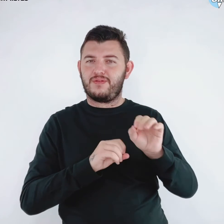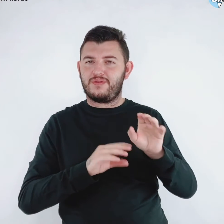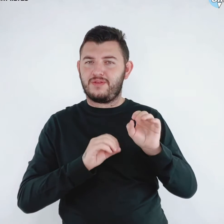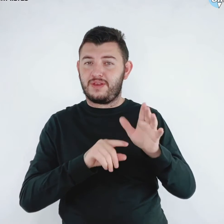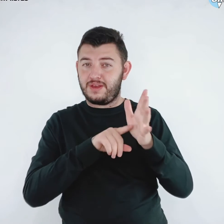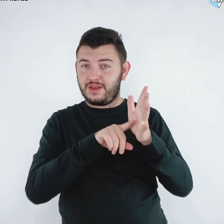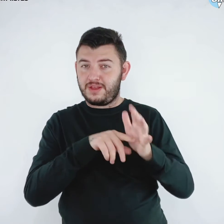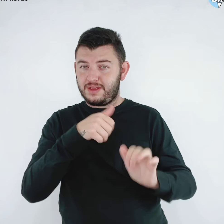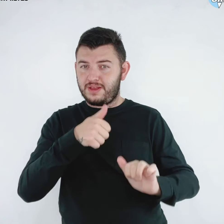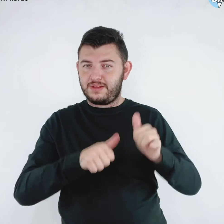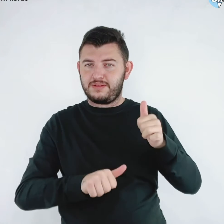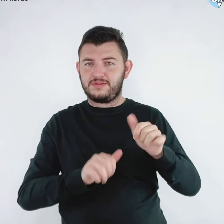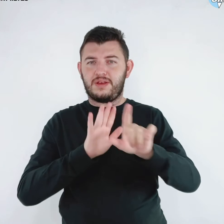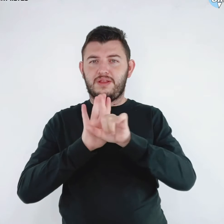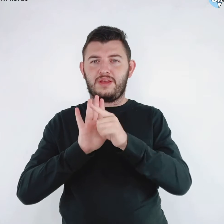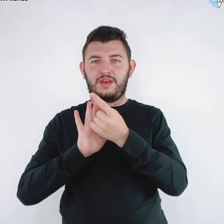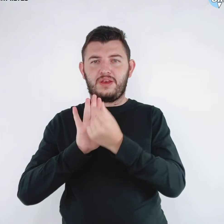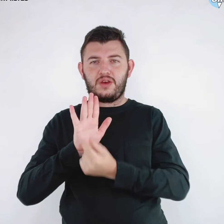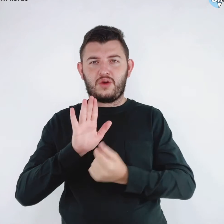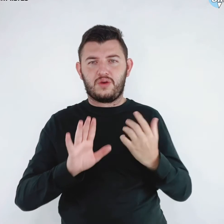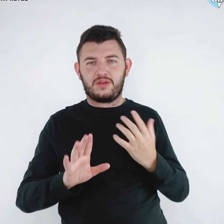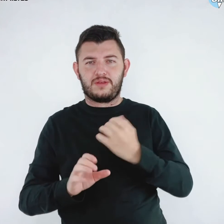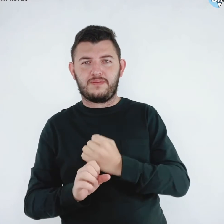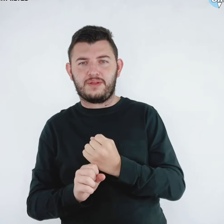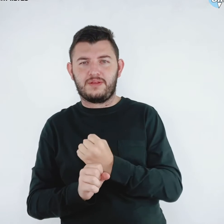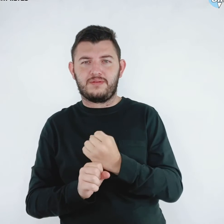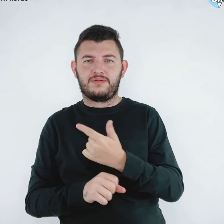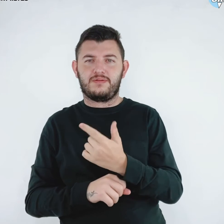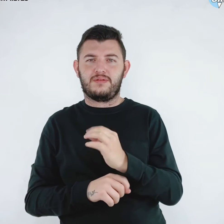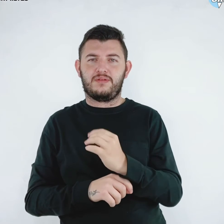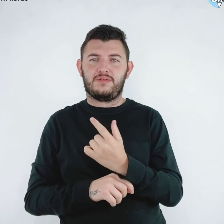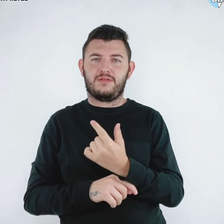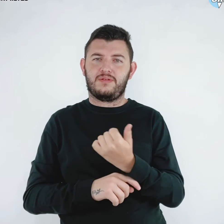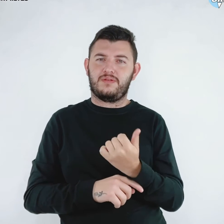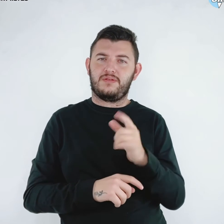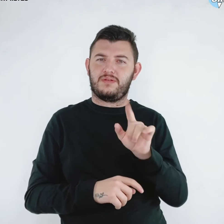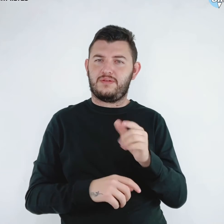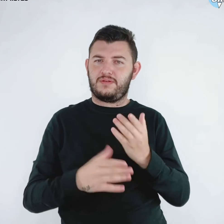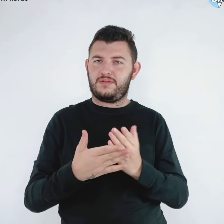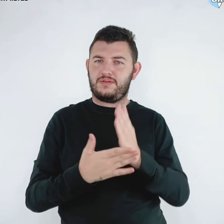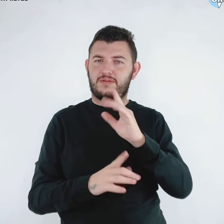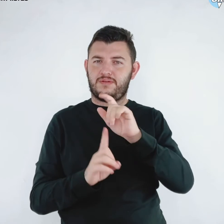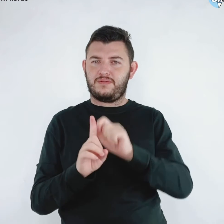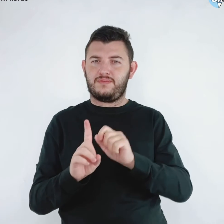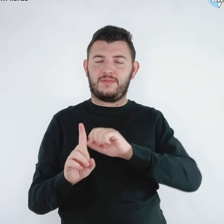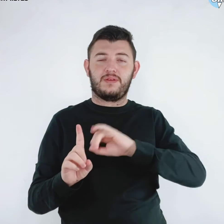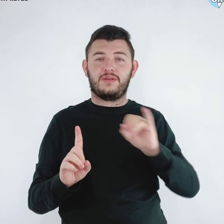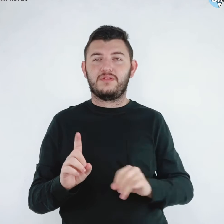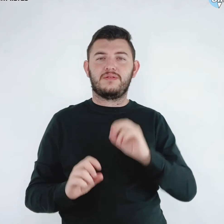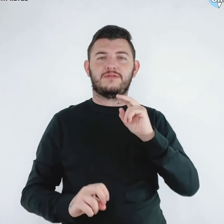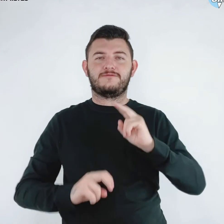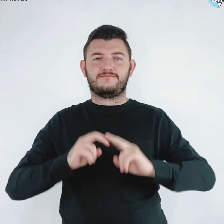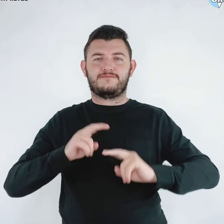que analisou a Lei Orçamentária Anual 2021, sancionada em junho,